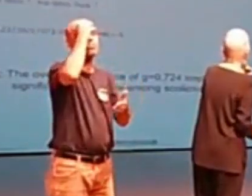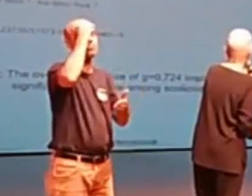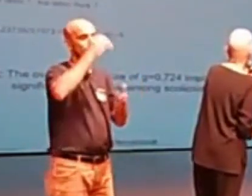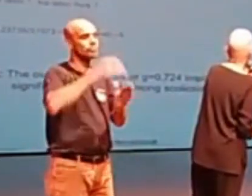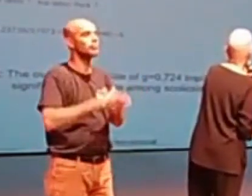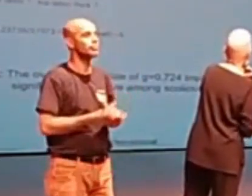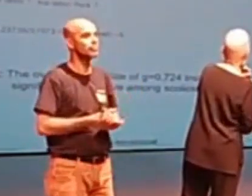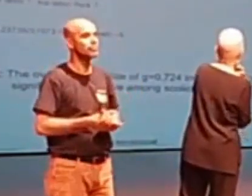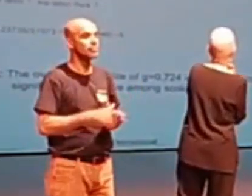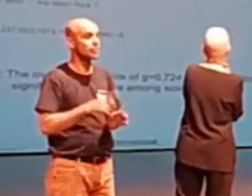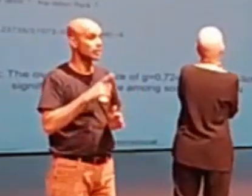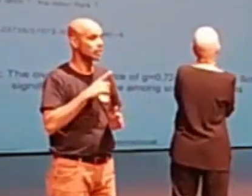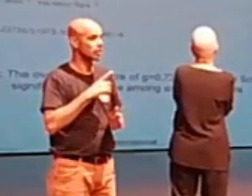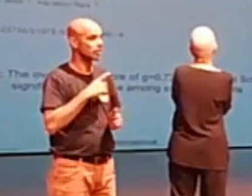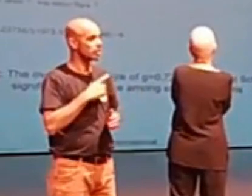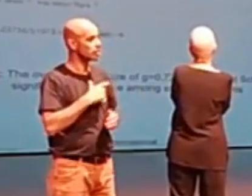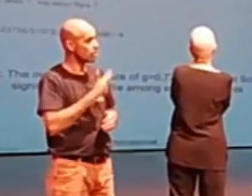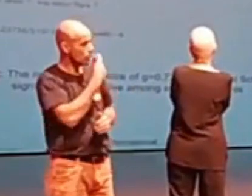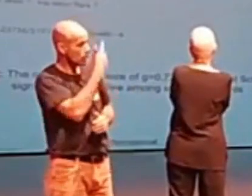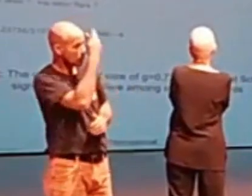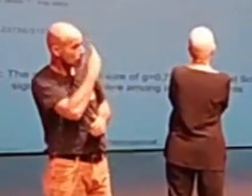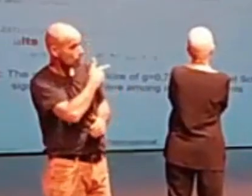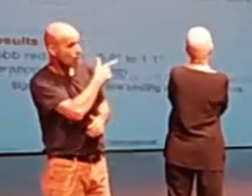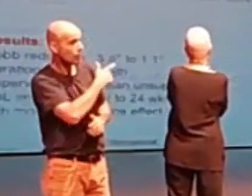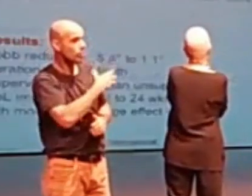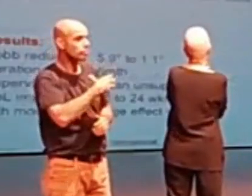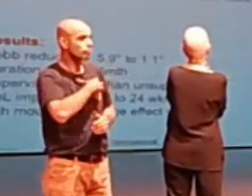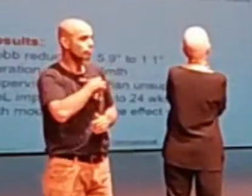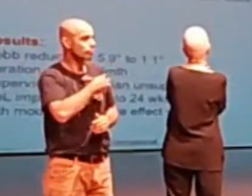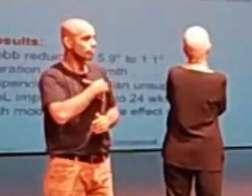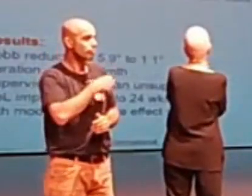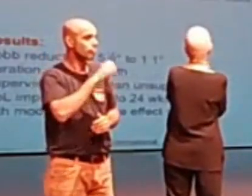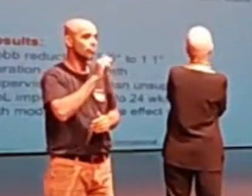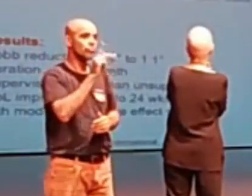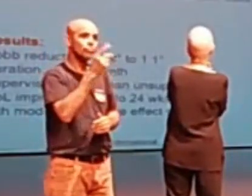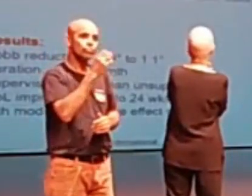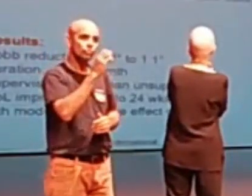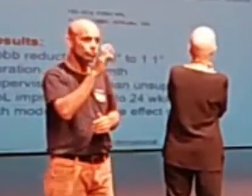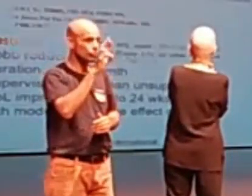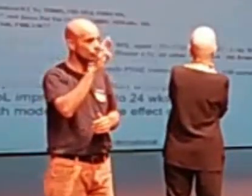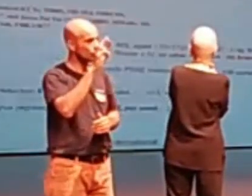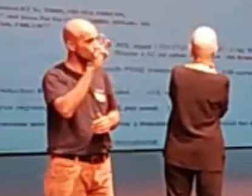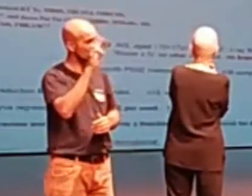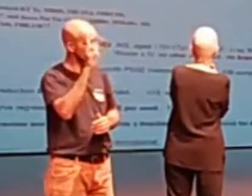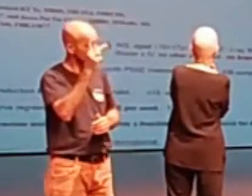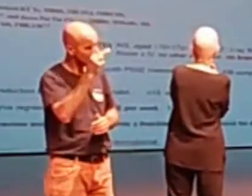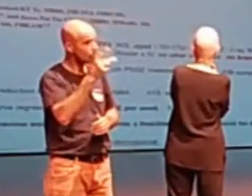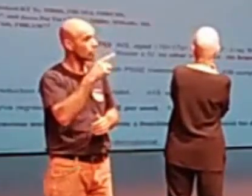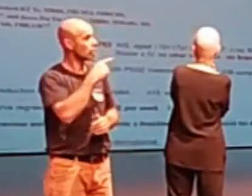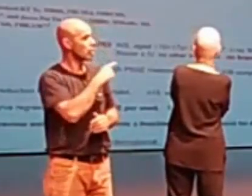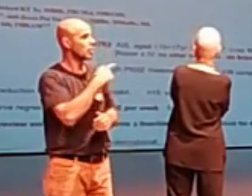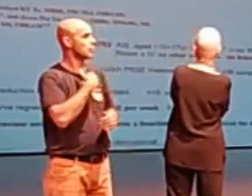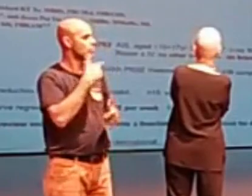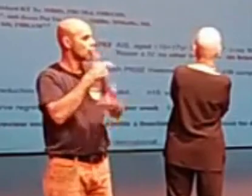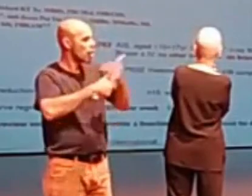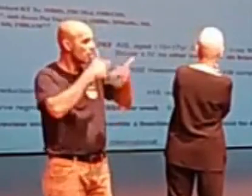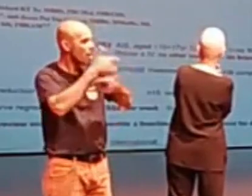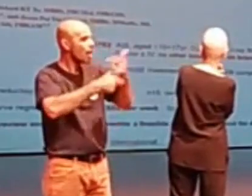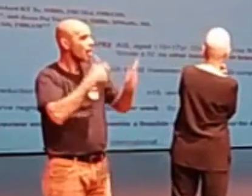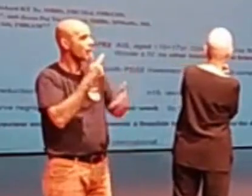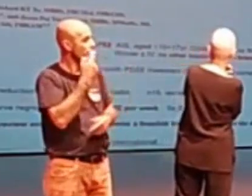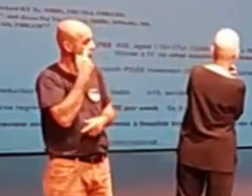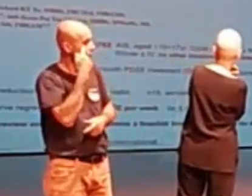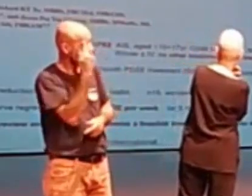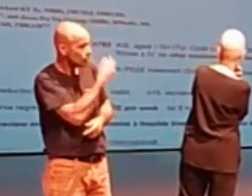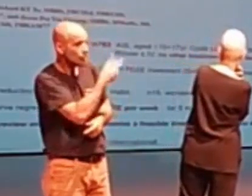E aqui eu tenho algumas evidências sobre o efeito Chiroto, eu vou passar muito rápido, mas um dos grandes trabalhos que a gente já